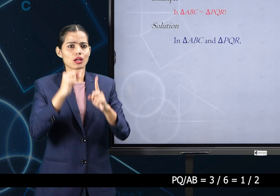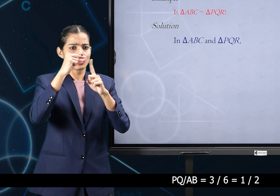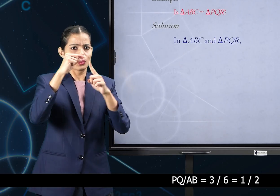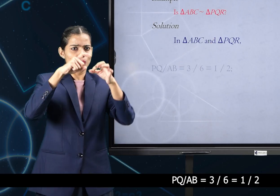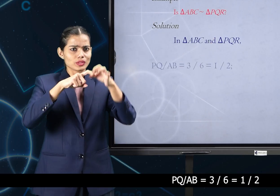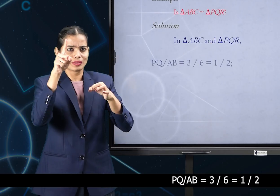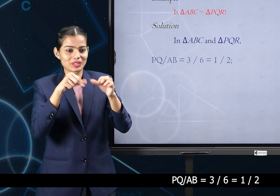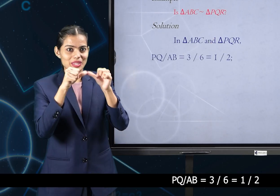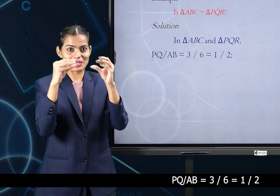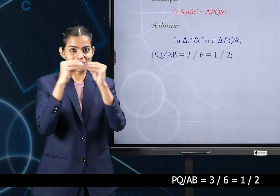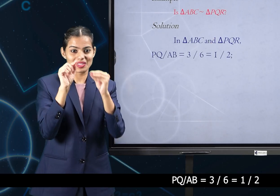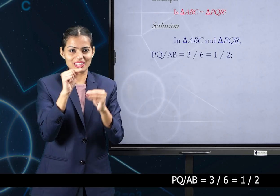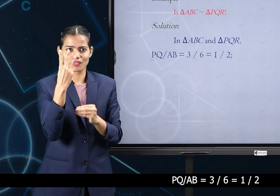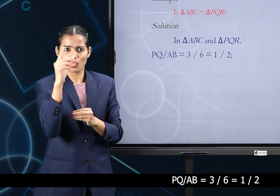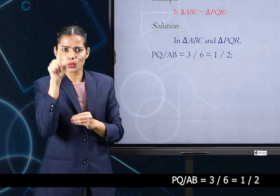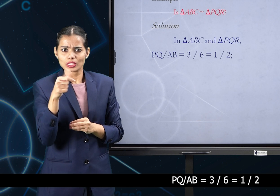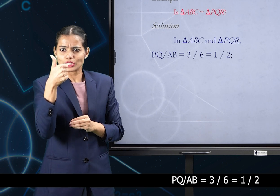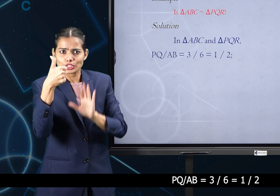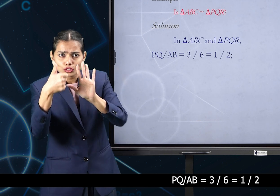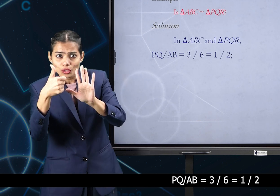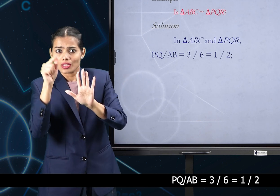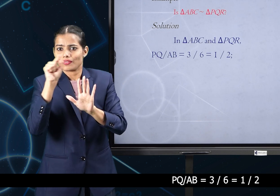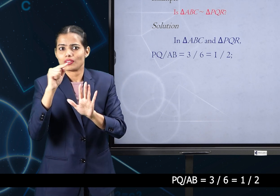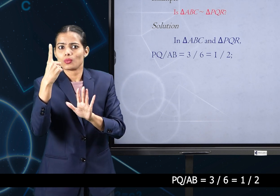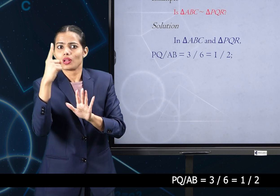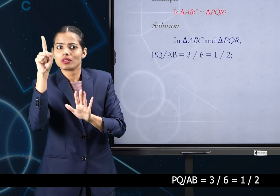PQ by AB is equal to 3 by 6 equal to 1 by 2.